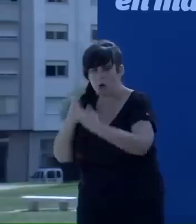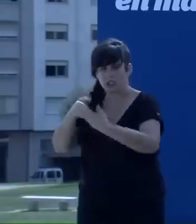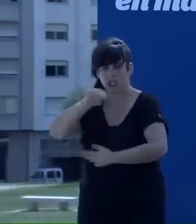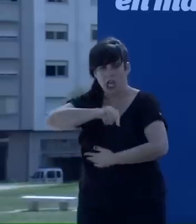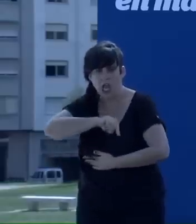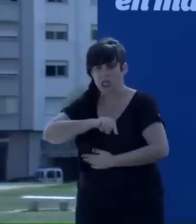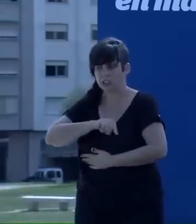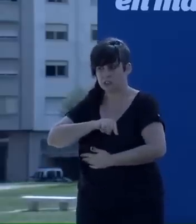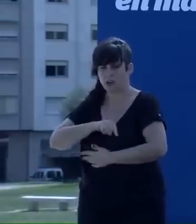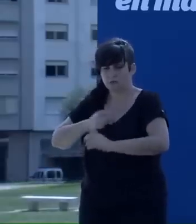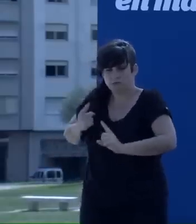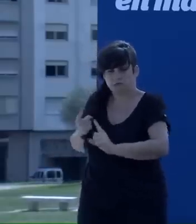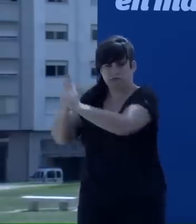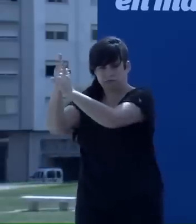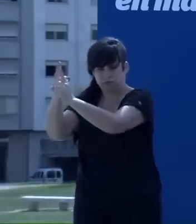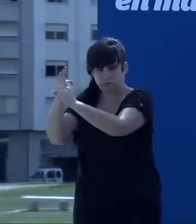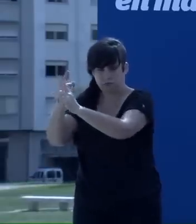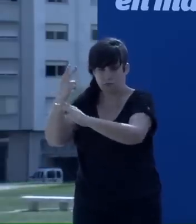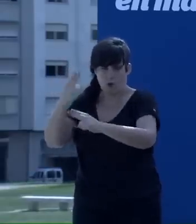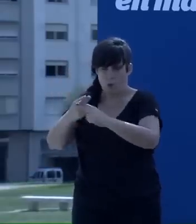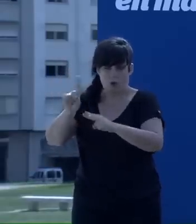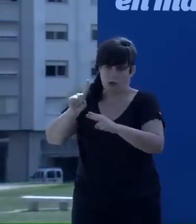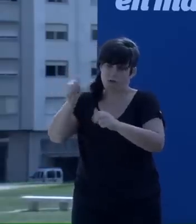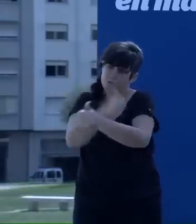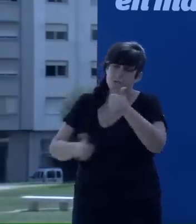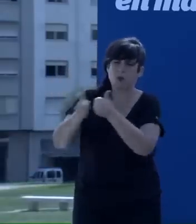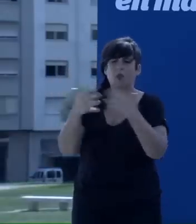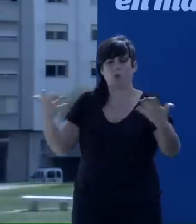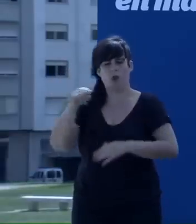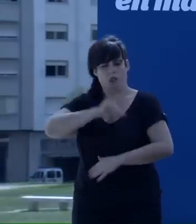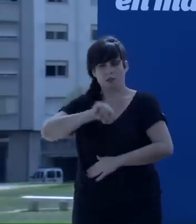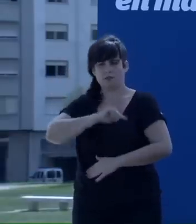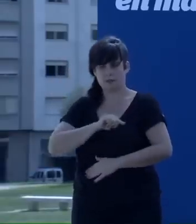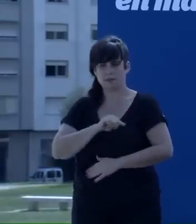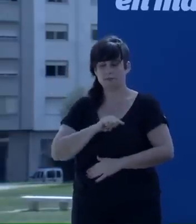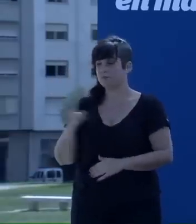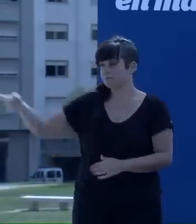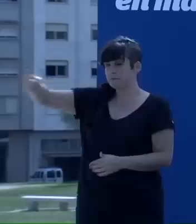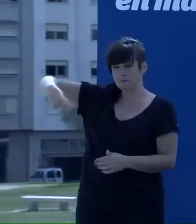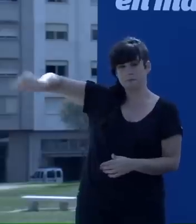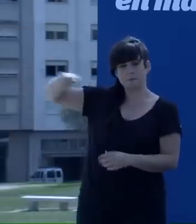ética e moral antes que política. Eles son os que apostan